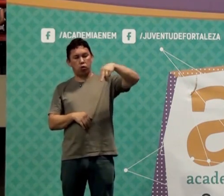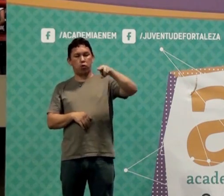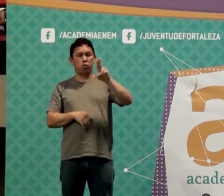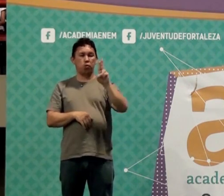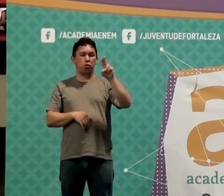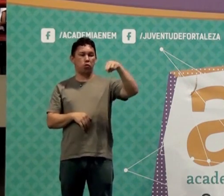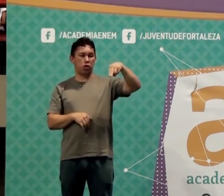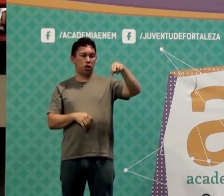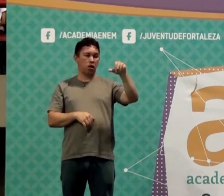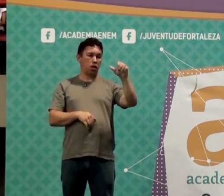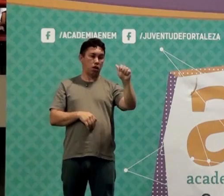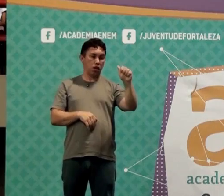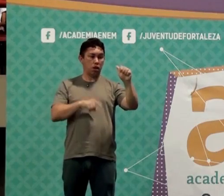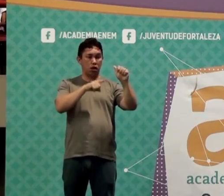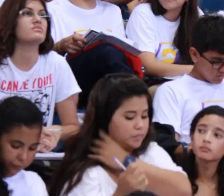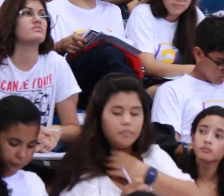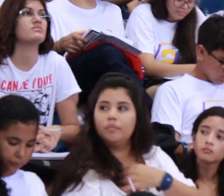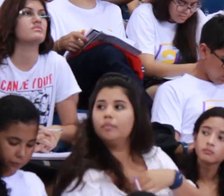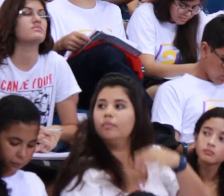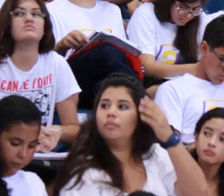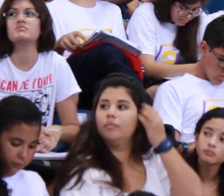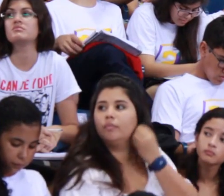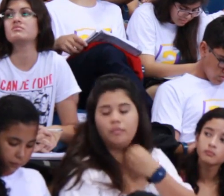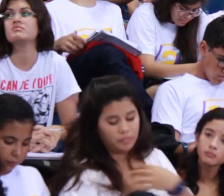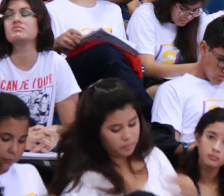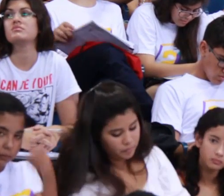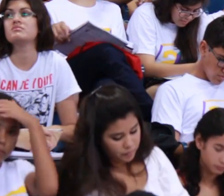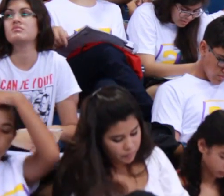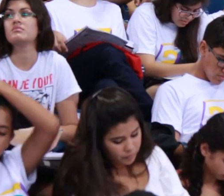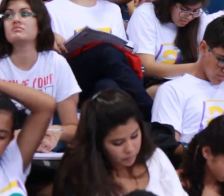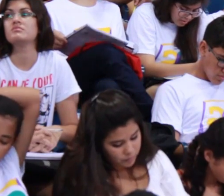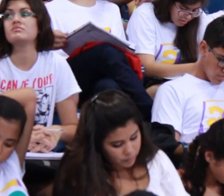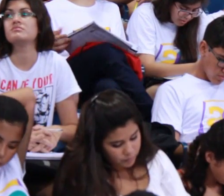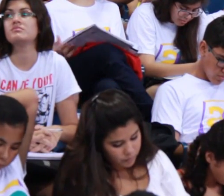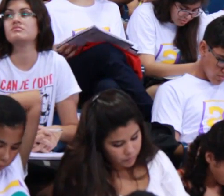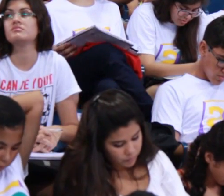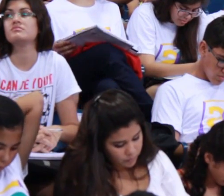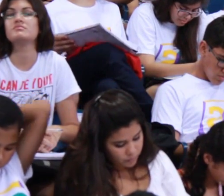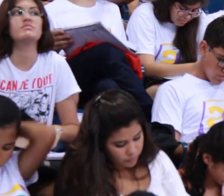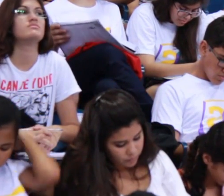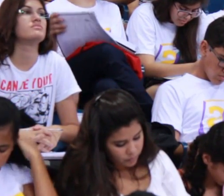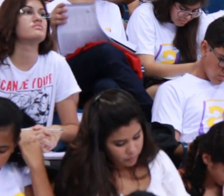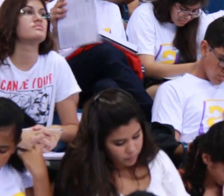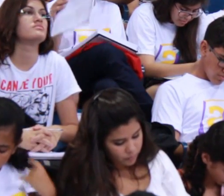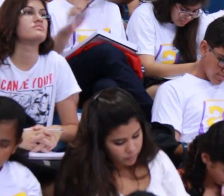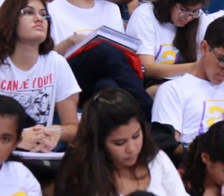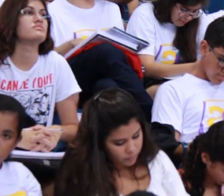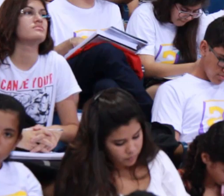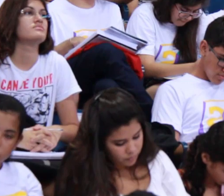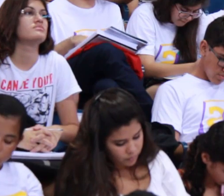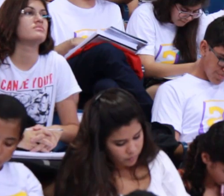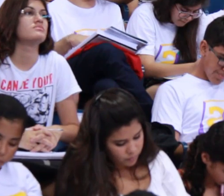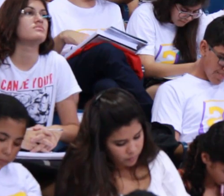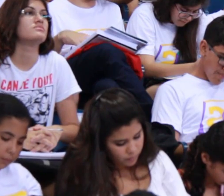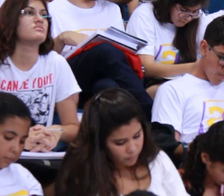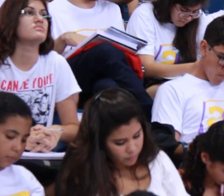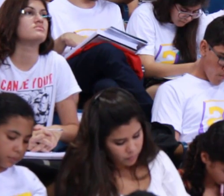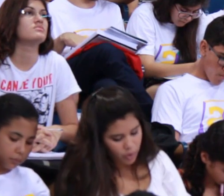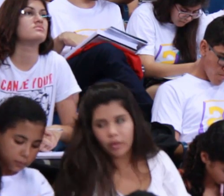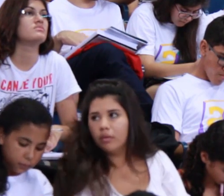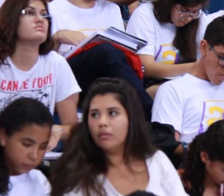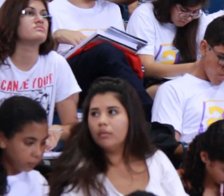ela. Se ela conseguisse tomar o burgo, ela transformava o burgo, ó, no que tem aqui,